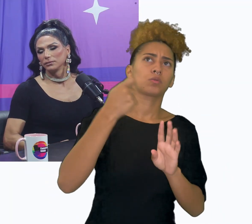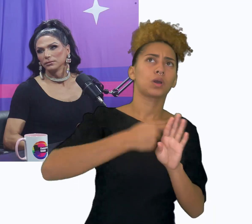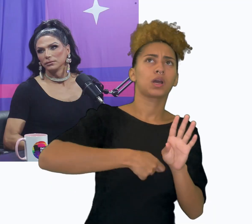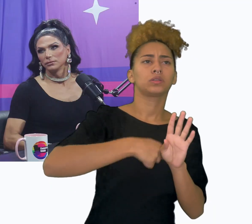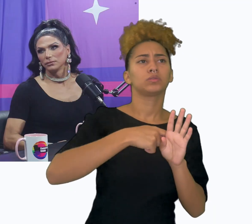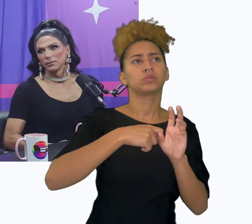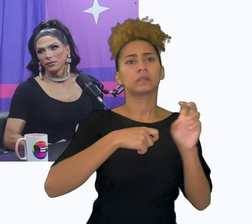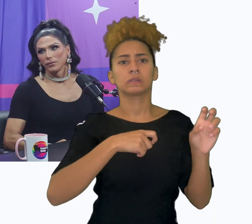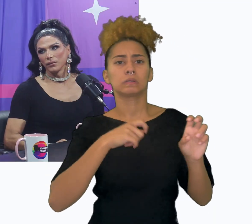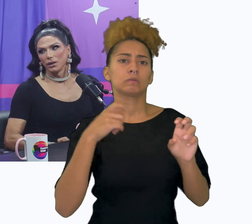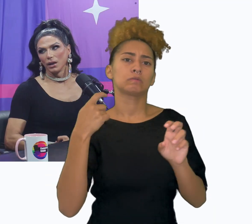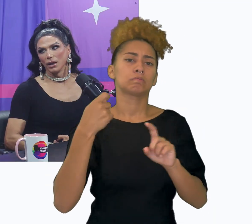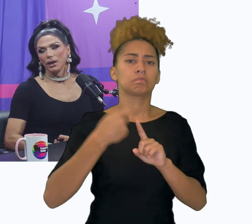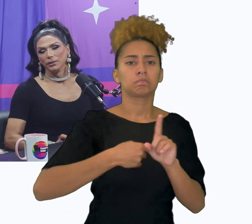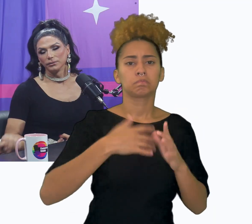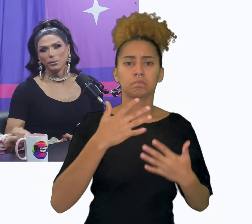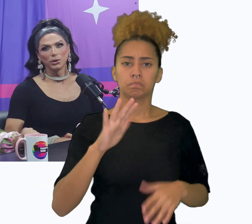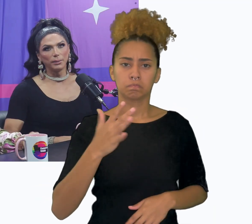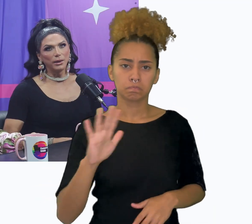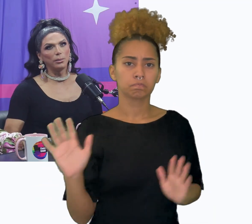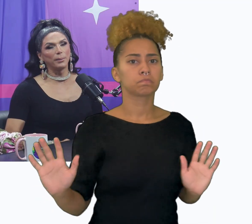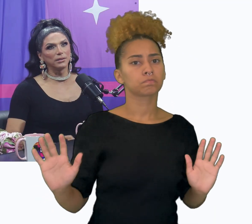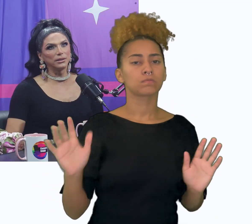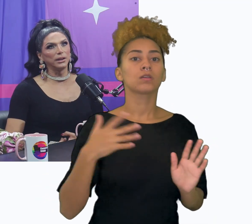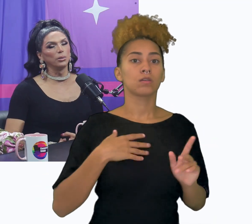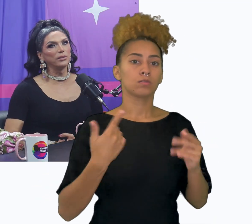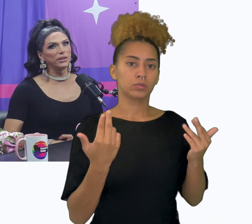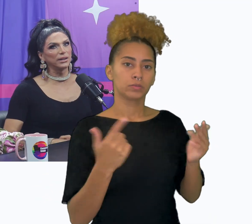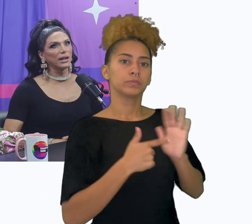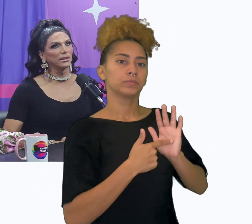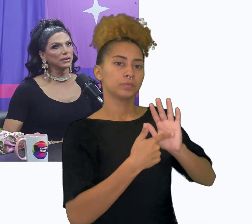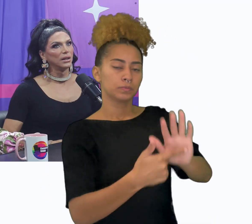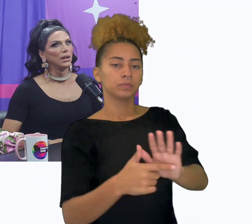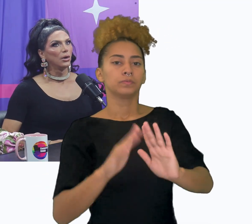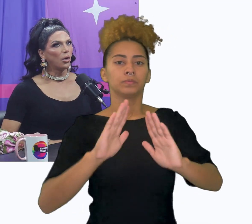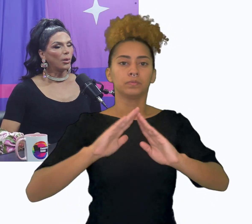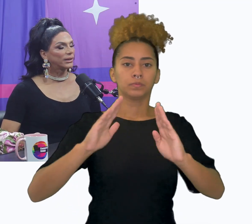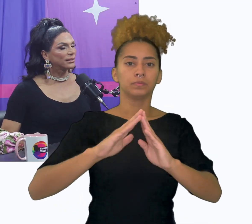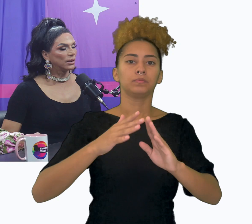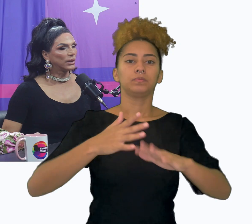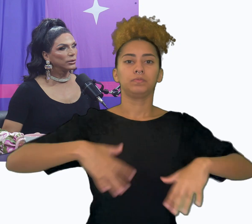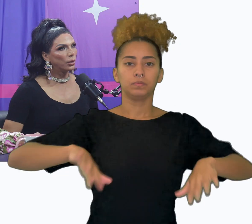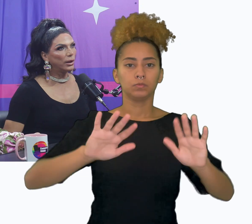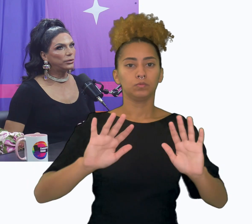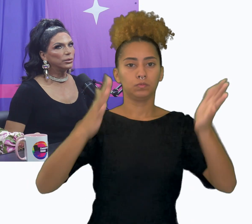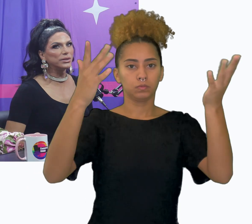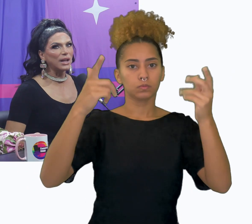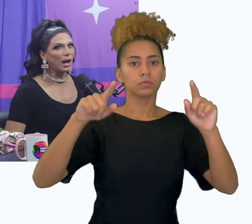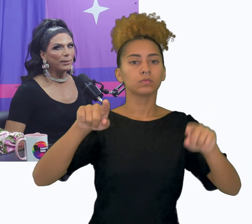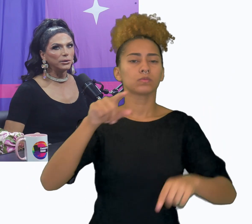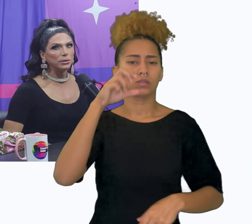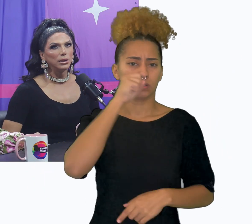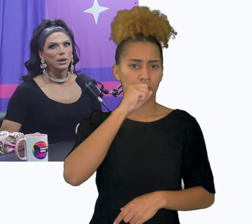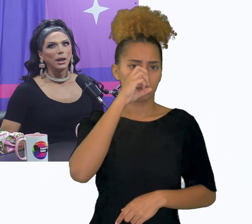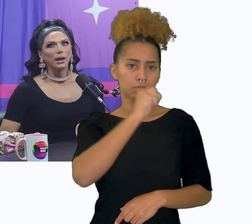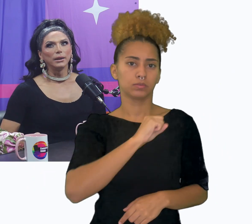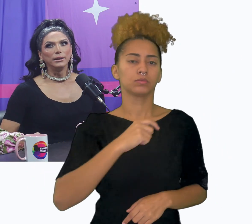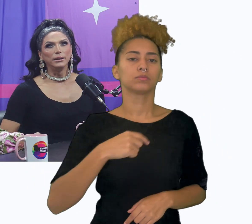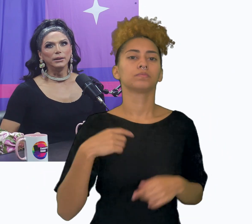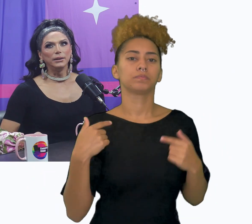muito rápido. Nossa, foi rápido. Eu também. Eu me apresentei uma vez na casa como atração na noite, no